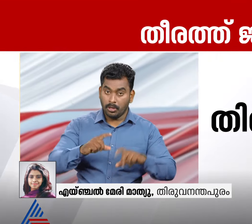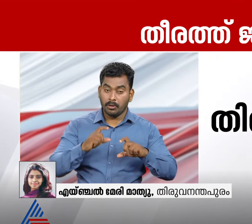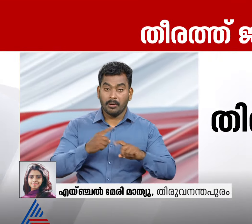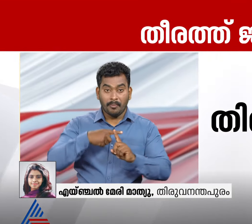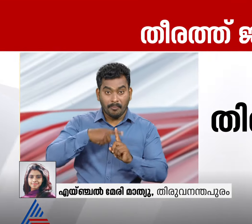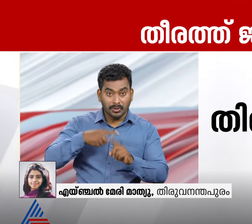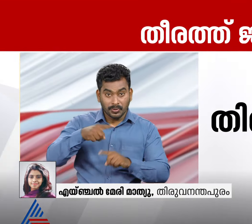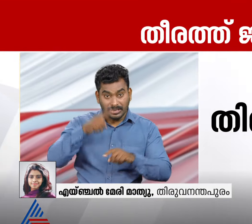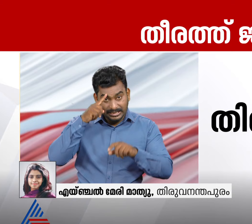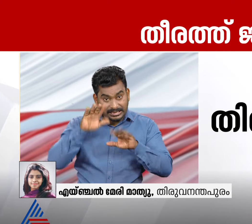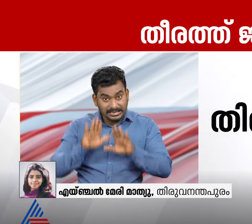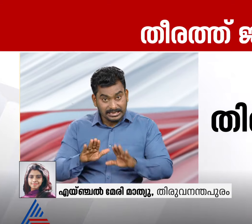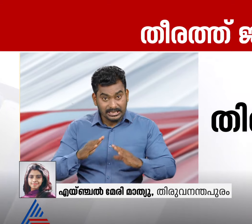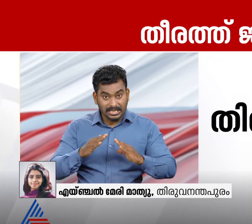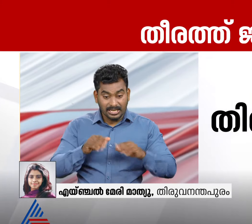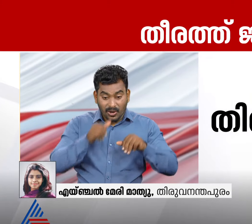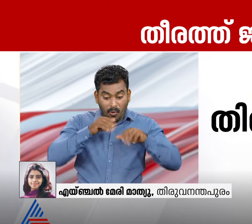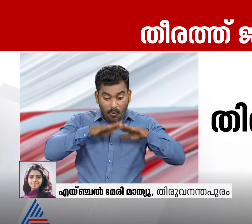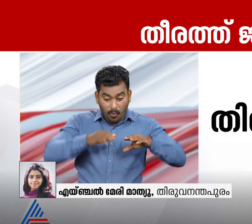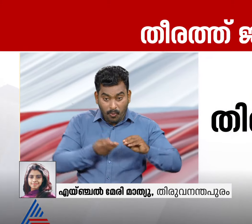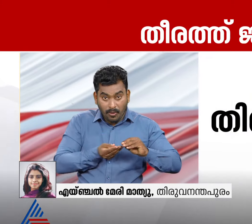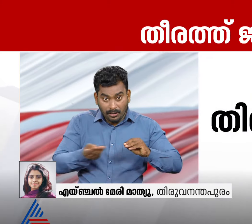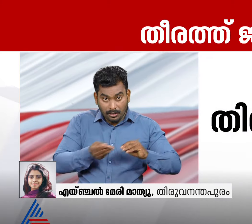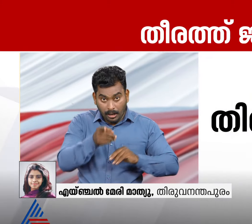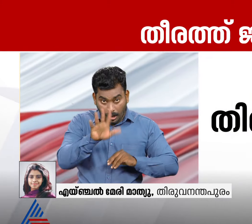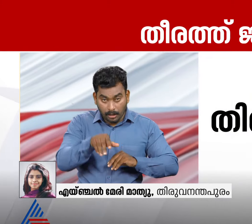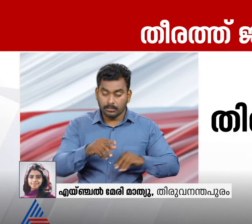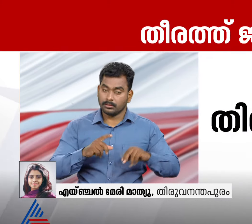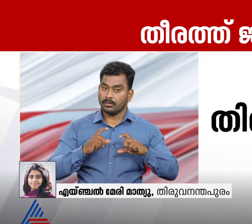ജാഗ്രത പാലിക്കണം. കഴിഞ്ഞ ദിവസങ്ങളിൽ കണ്ടതുപോലെ തന്നെ പലയിടങ്ങളിലും